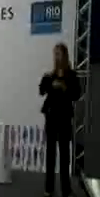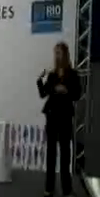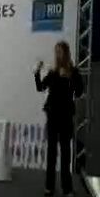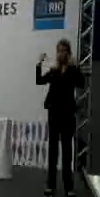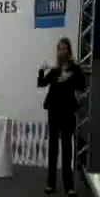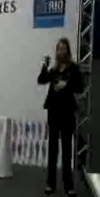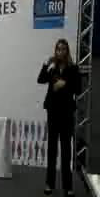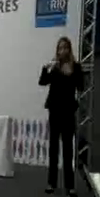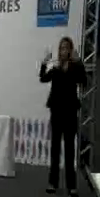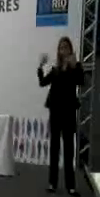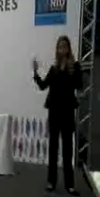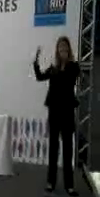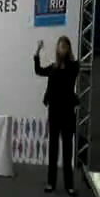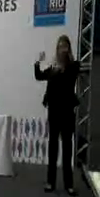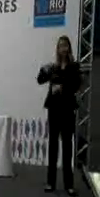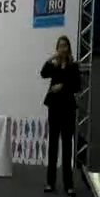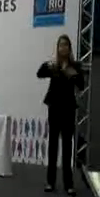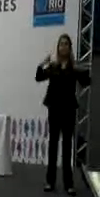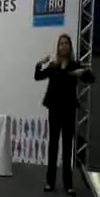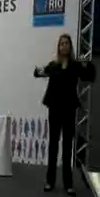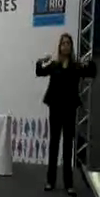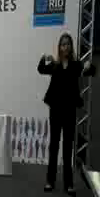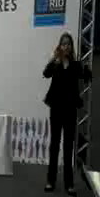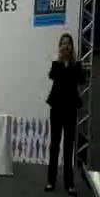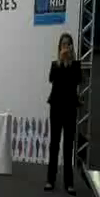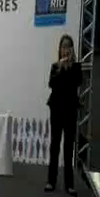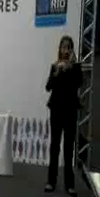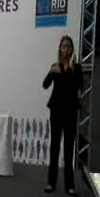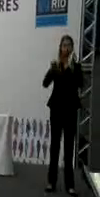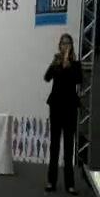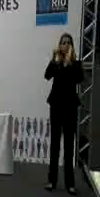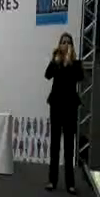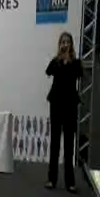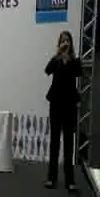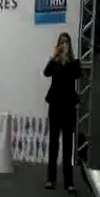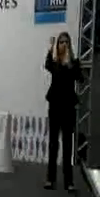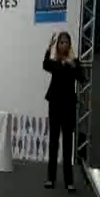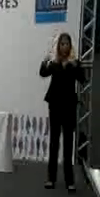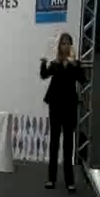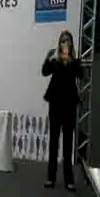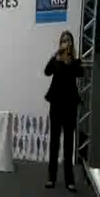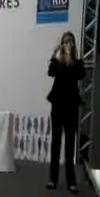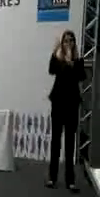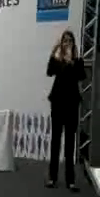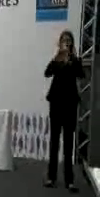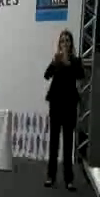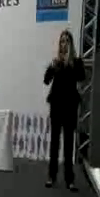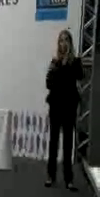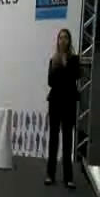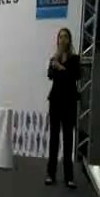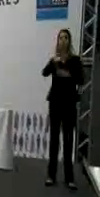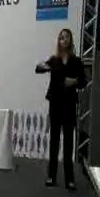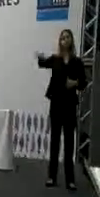falar são questões que vocês precisam botar como primeira pauta assim, dessa conferência, que é a criação de um